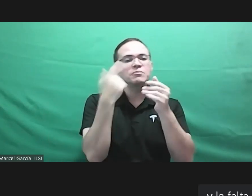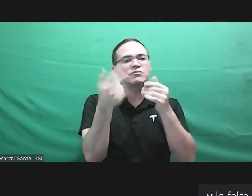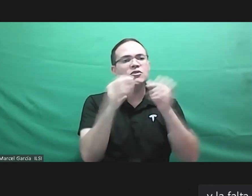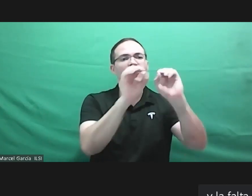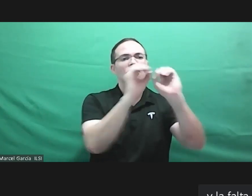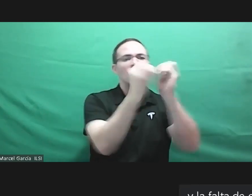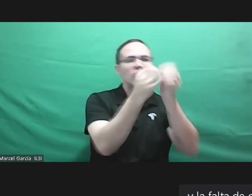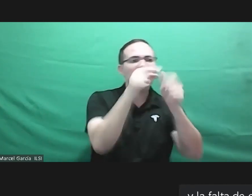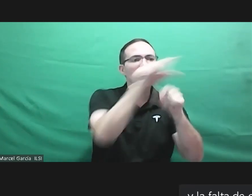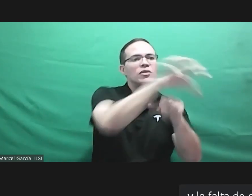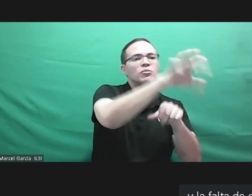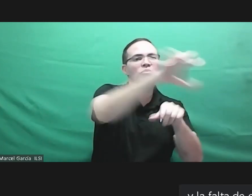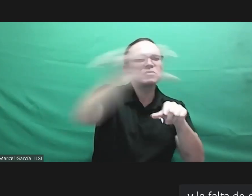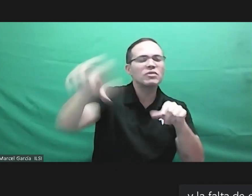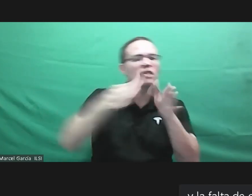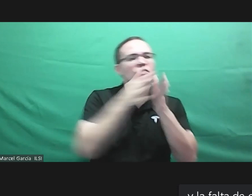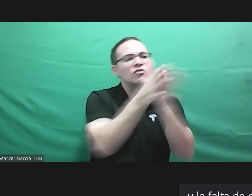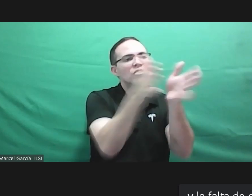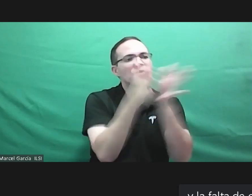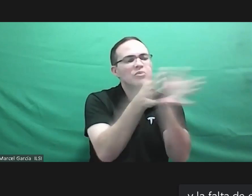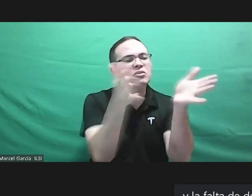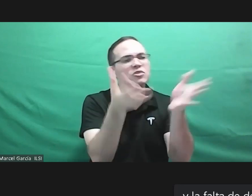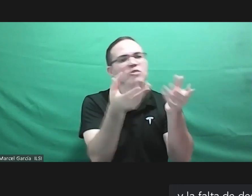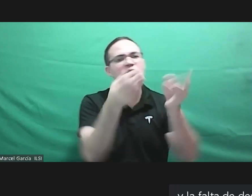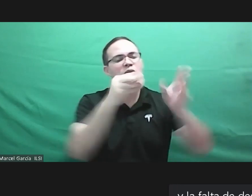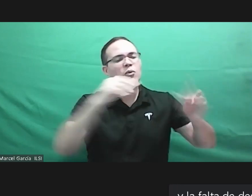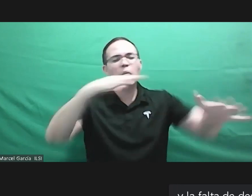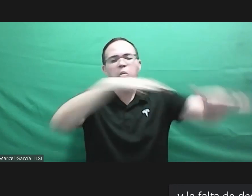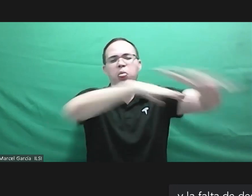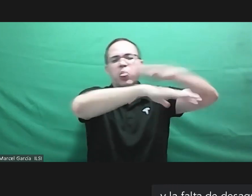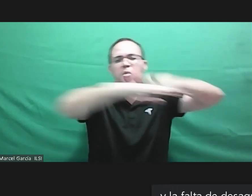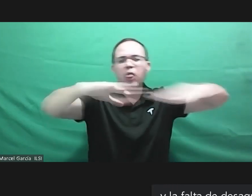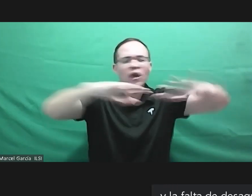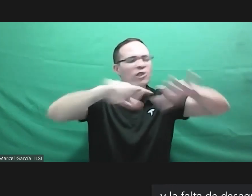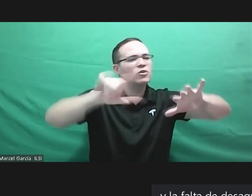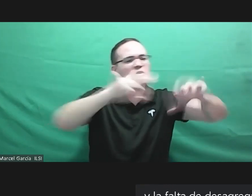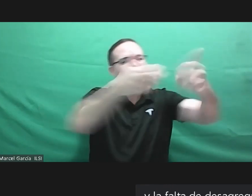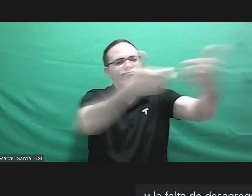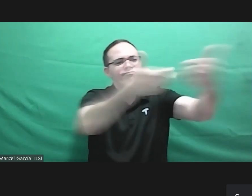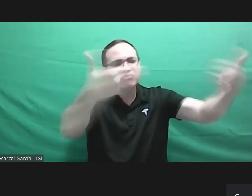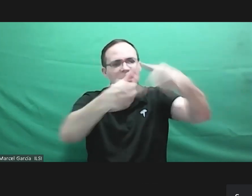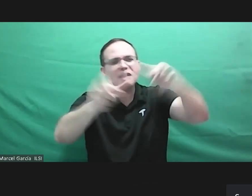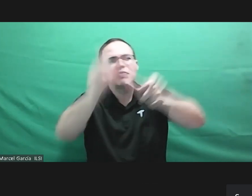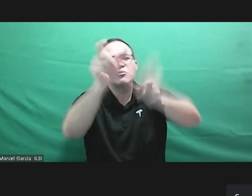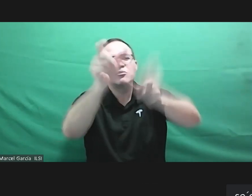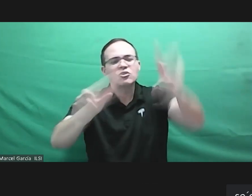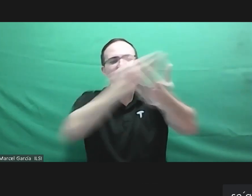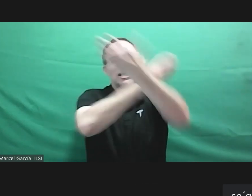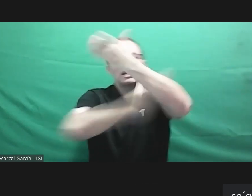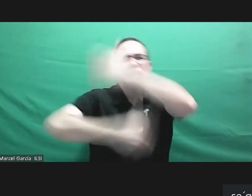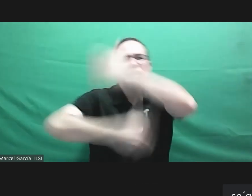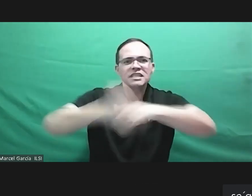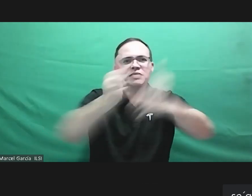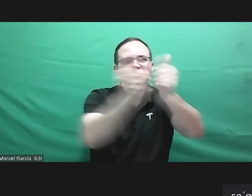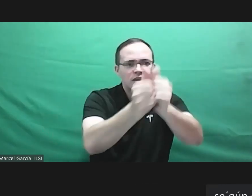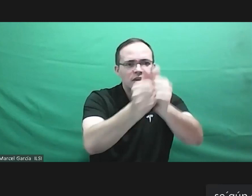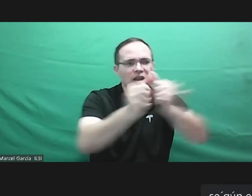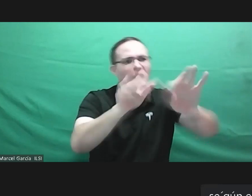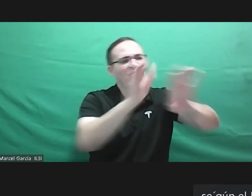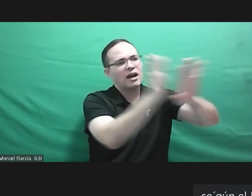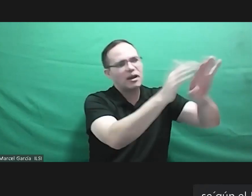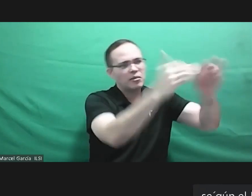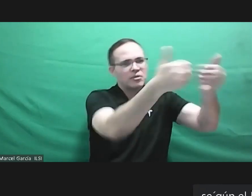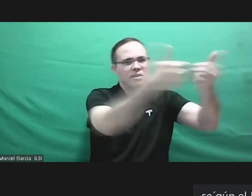en general no está desagregada por discapacidad. De hecho, según el Instituto de Estadísticas de UNESCO, el acceso a información sobre educación desagregada